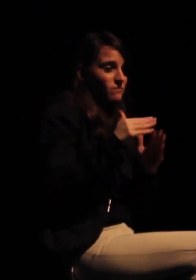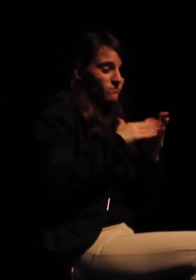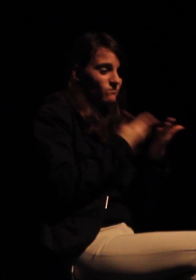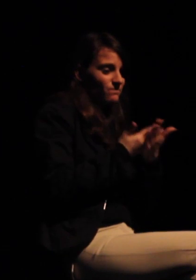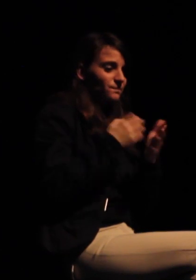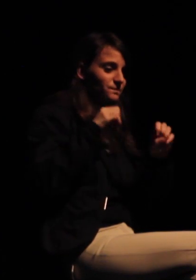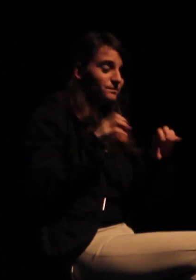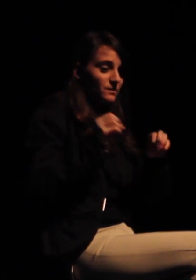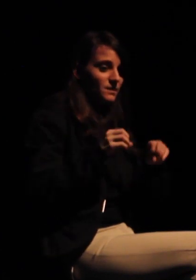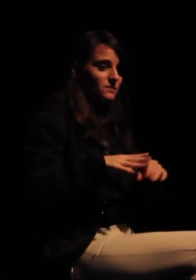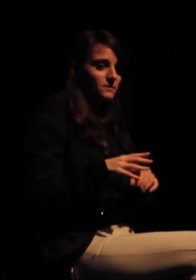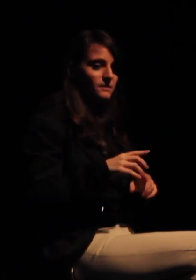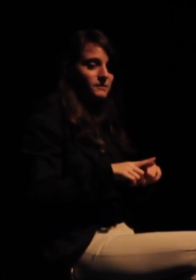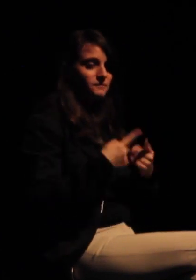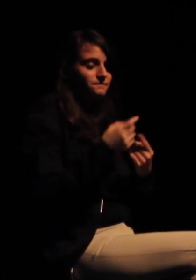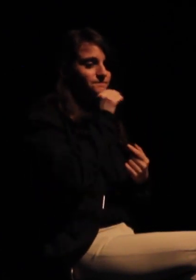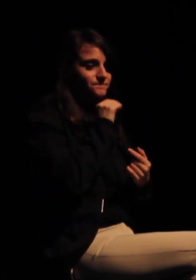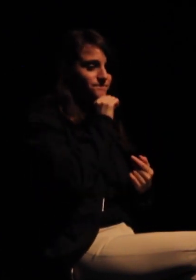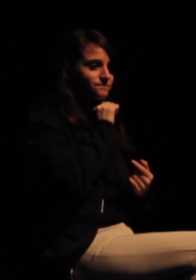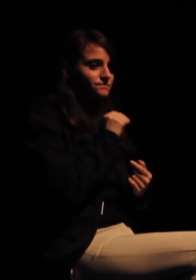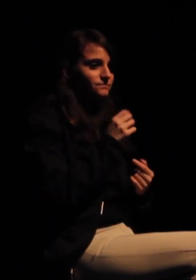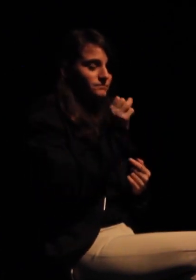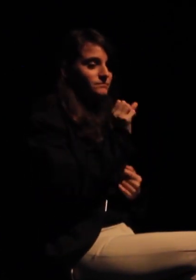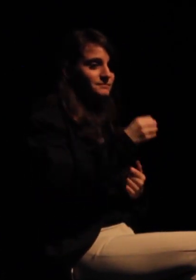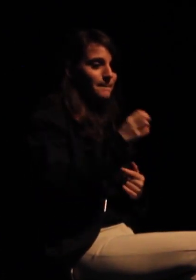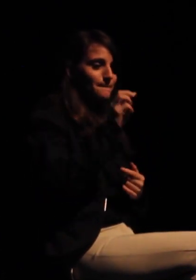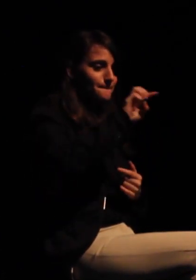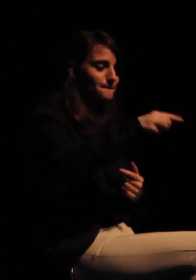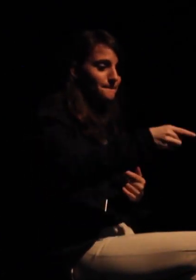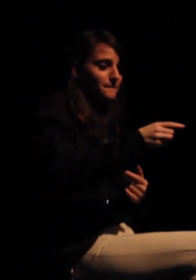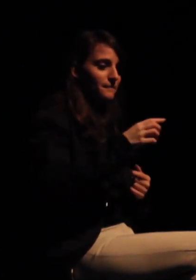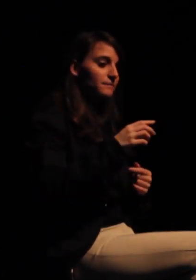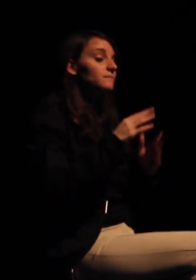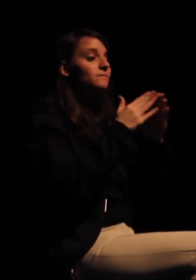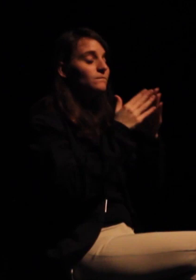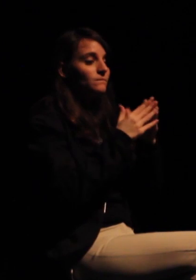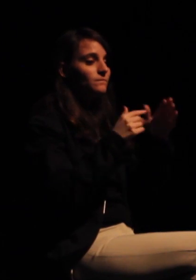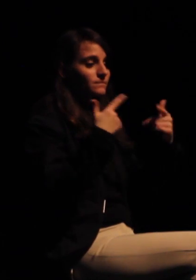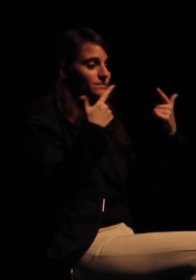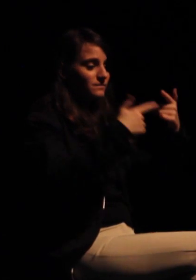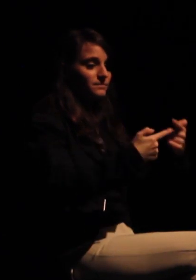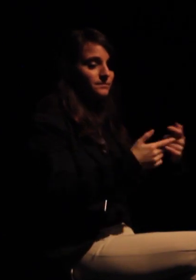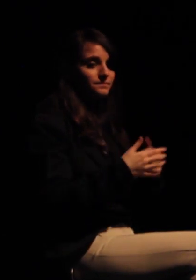humildes, lá de Araraquara, uma cidade de 60 mil habitantes, ainda tempo da guerra.